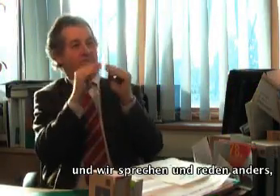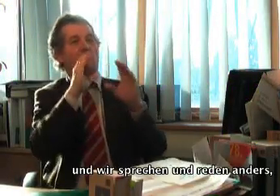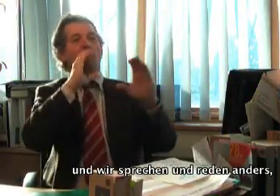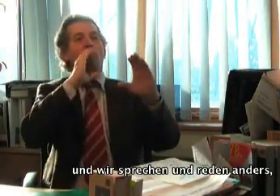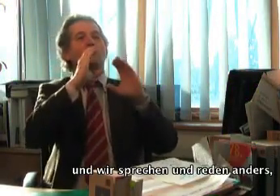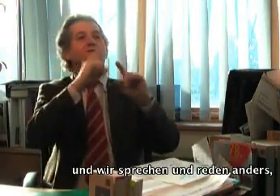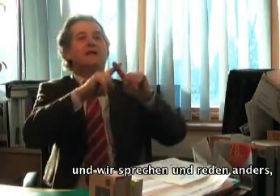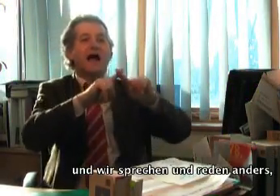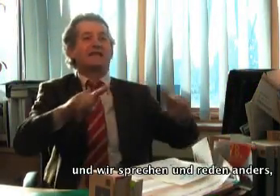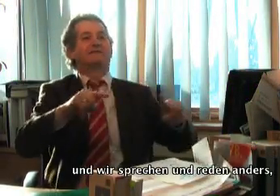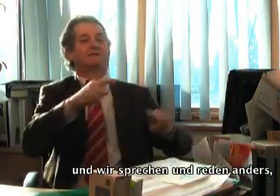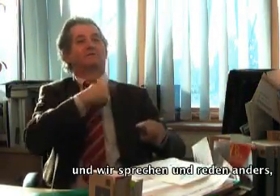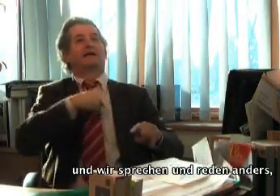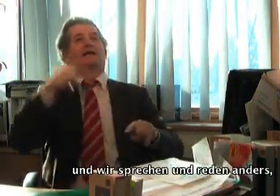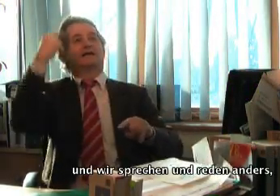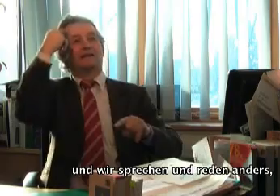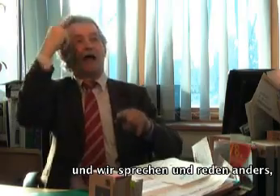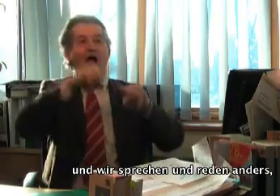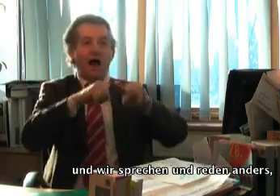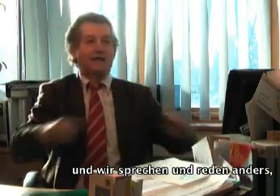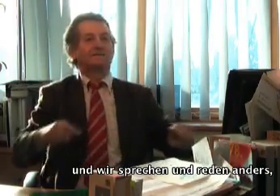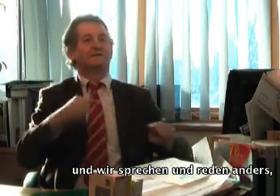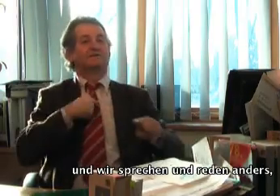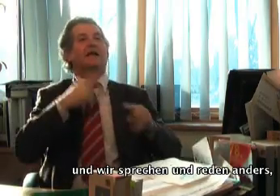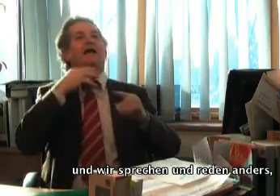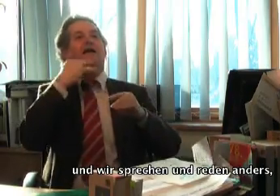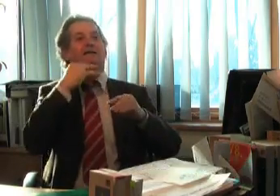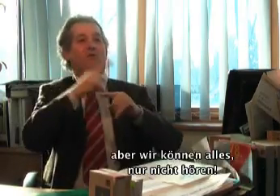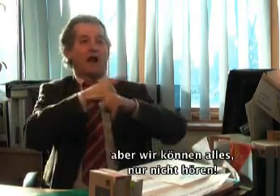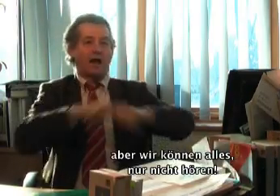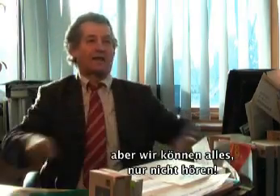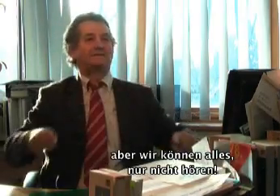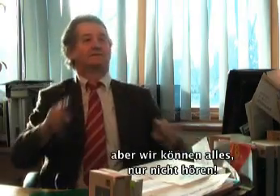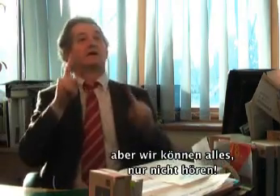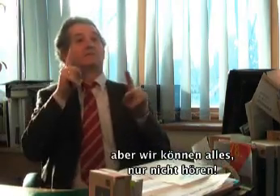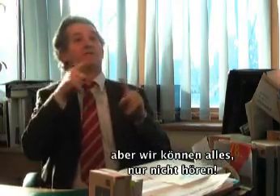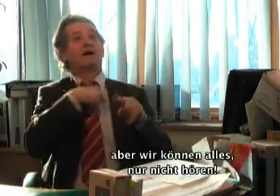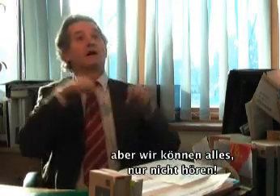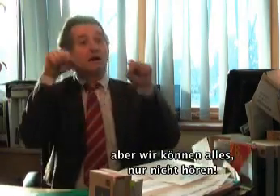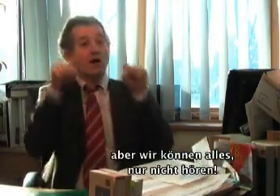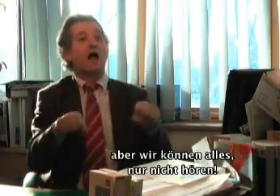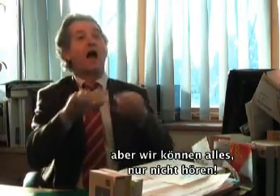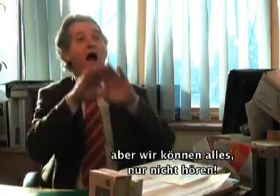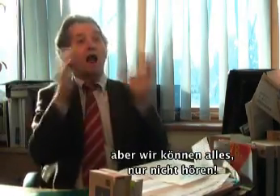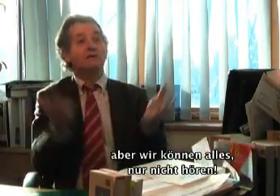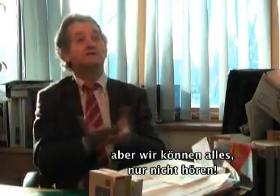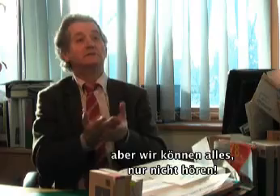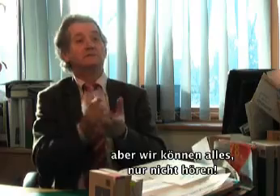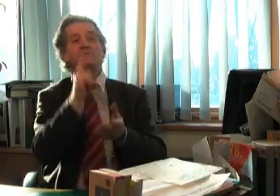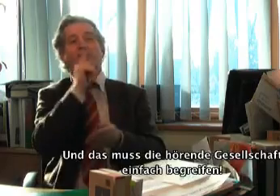andere Kommunikation. Wir denken eben anders und wir sprechen und reden anders. Aber wir können alles, nur nicht